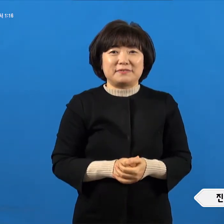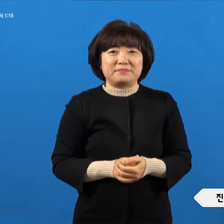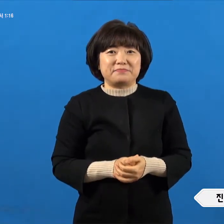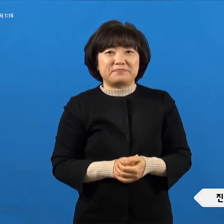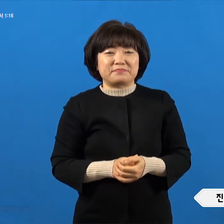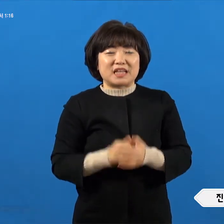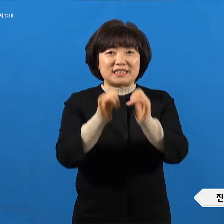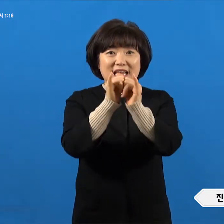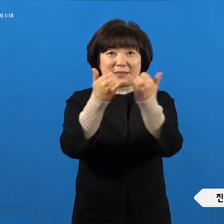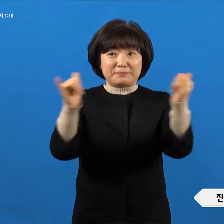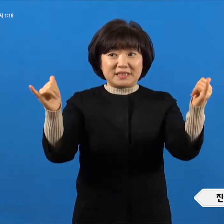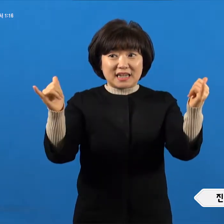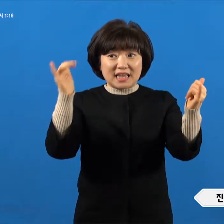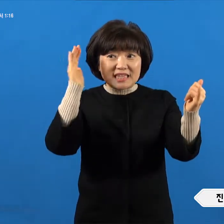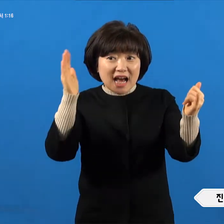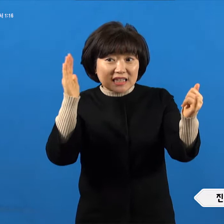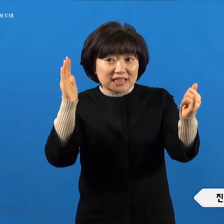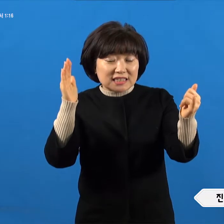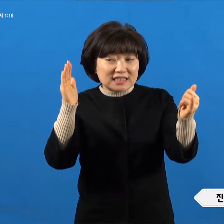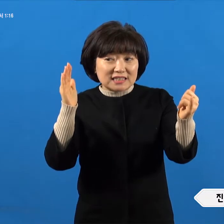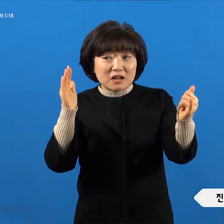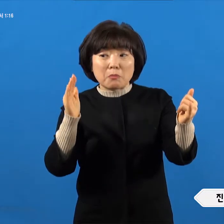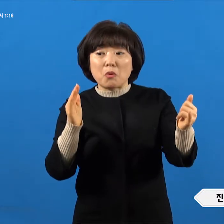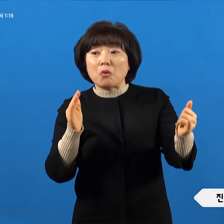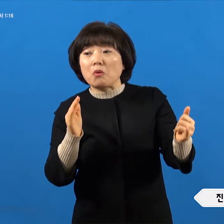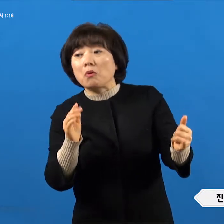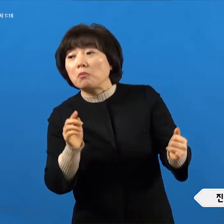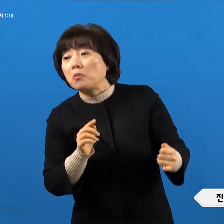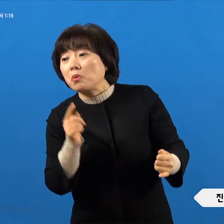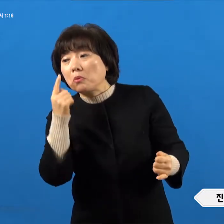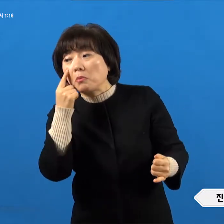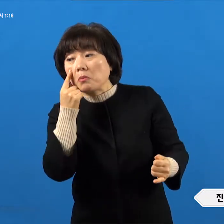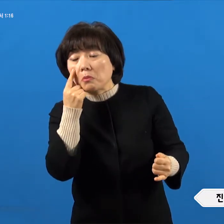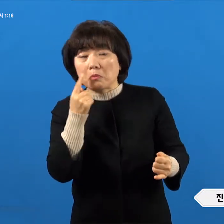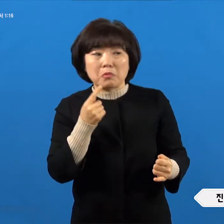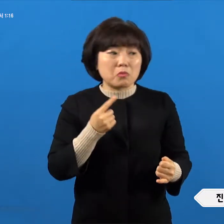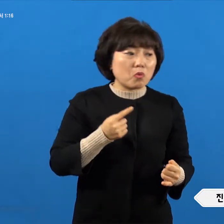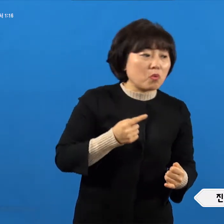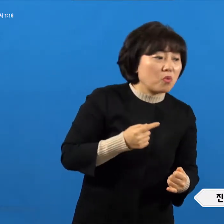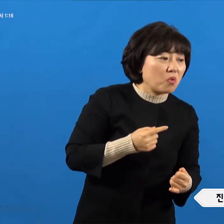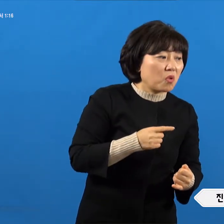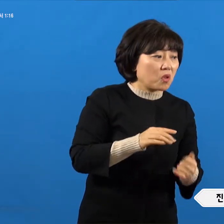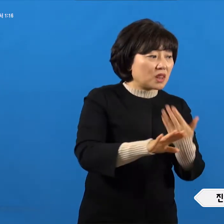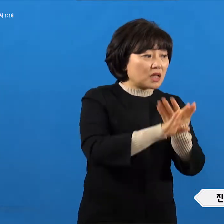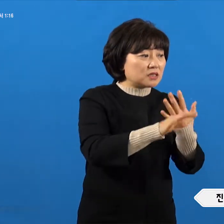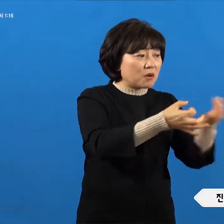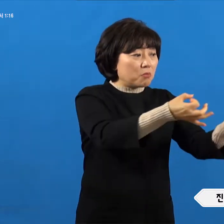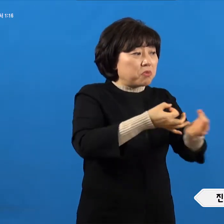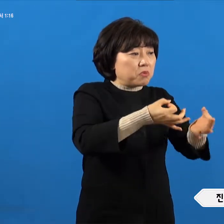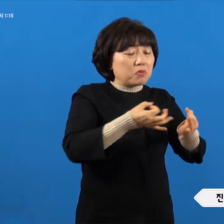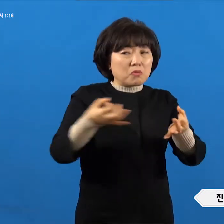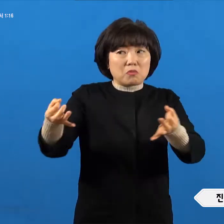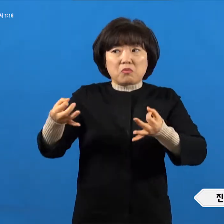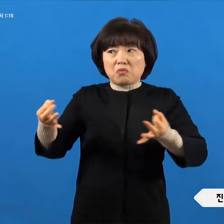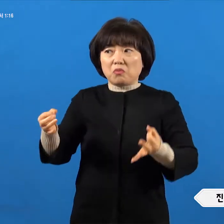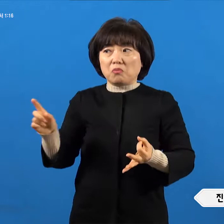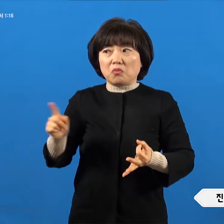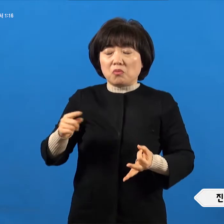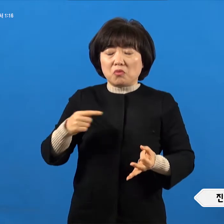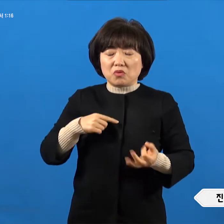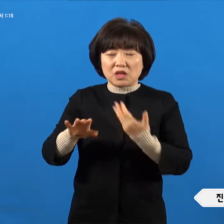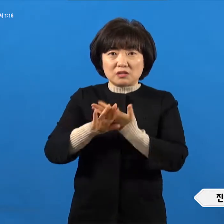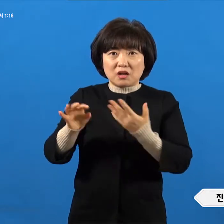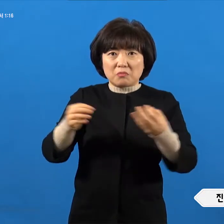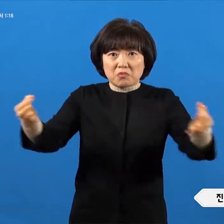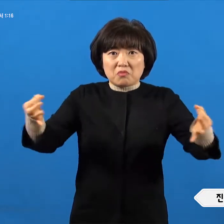됩니다. 사람들의 이야기를 기웃거리지 않습니다. 나를 어떻게 볼까 두려워하지 않습니다. 넘치는